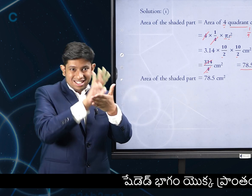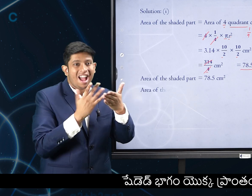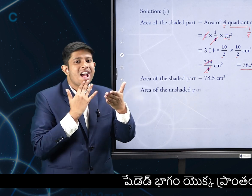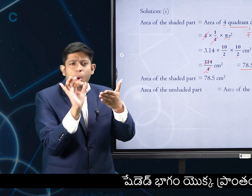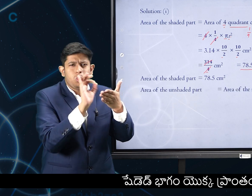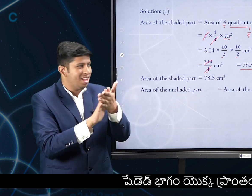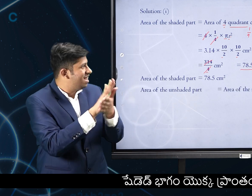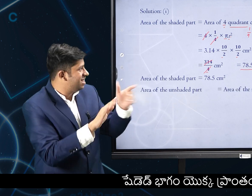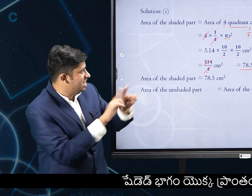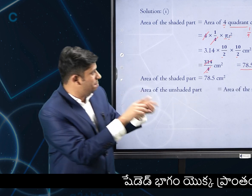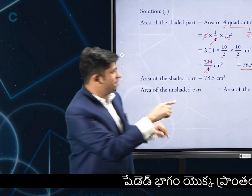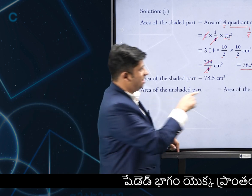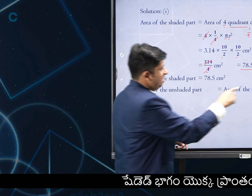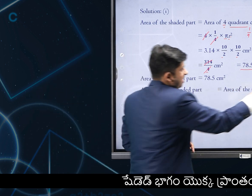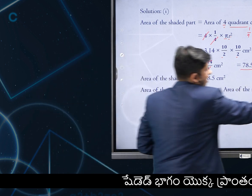షేడెడ్ భాగం యొక్క ప్రాంతం =